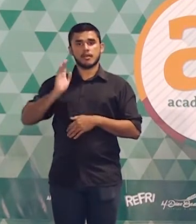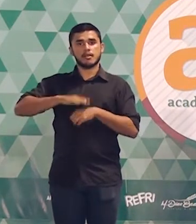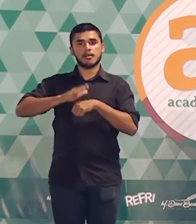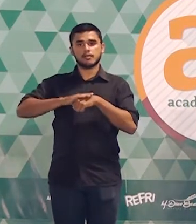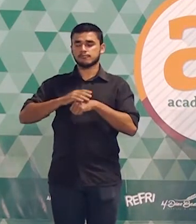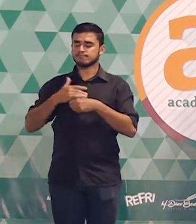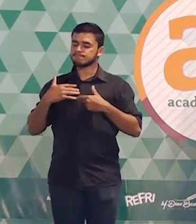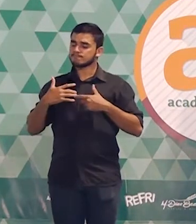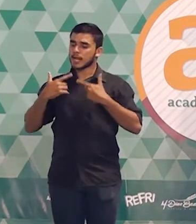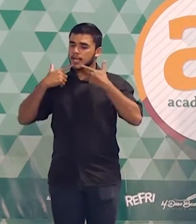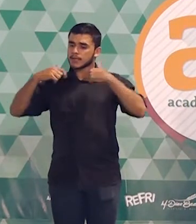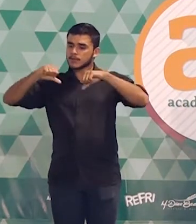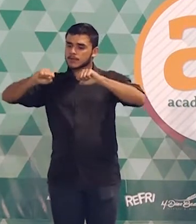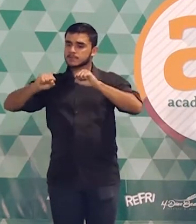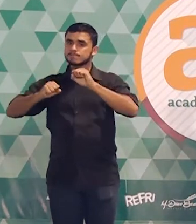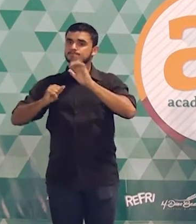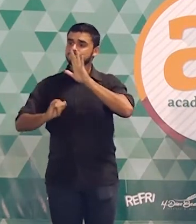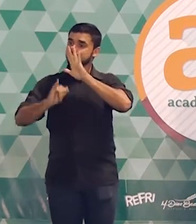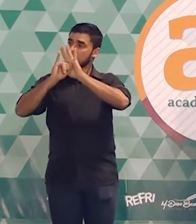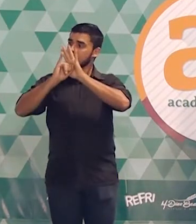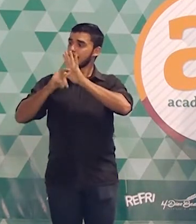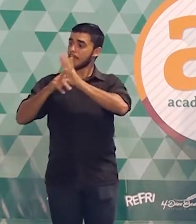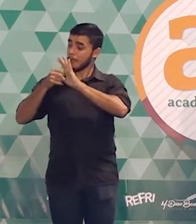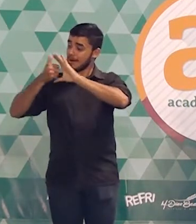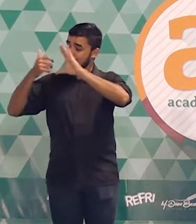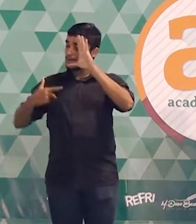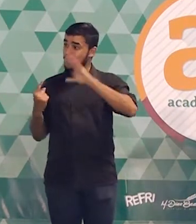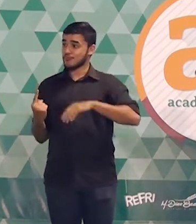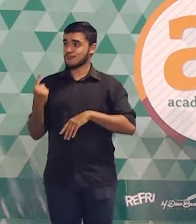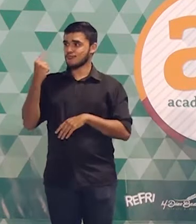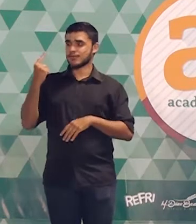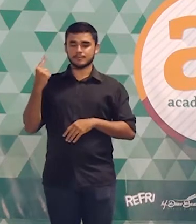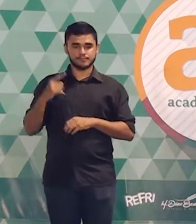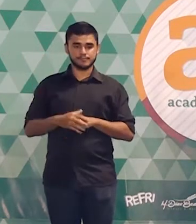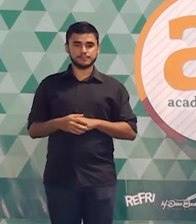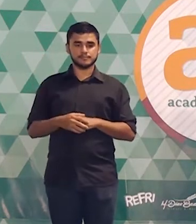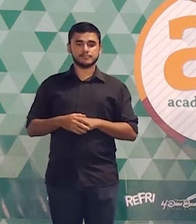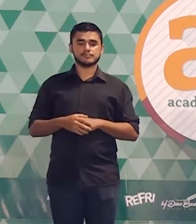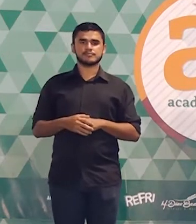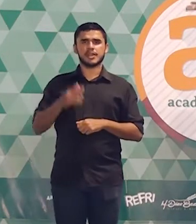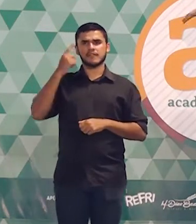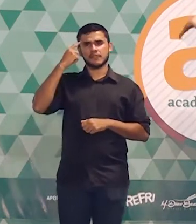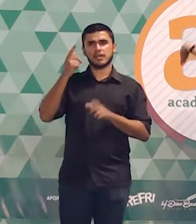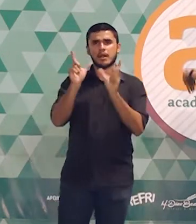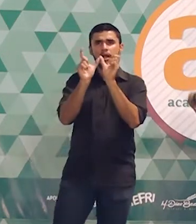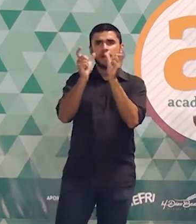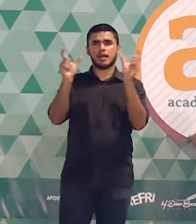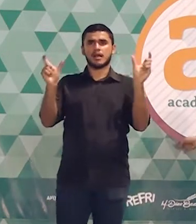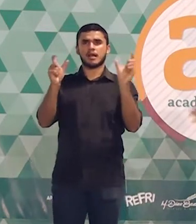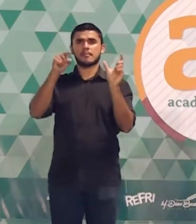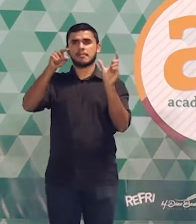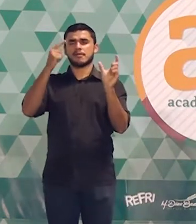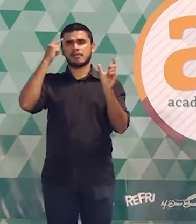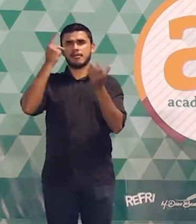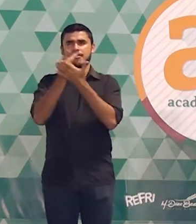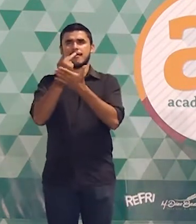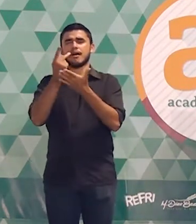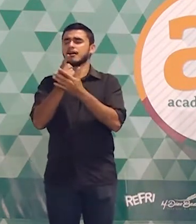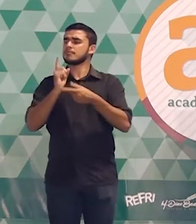identificação linguística. Isso é muito legal. Mas, professor, por que a gramática diz que é erro, se você está falando tão bonito